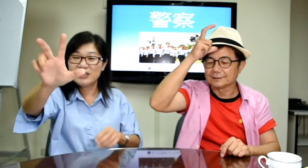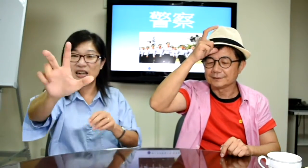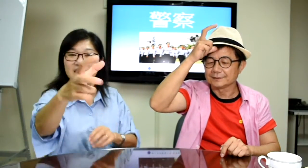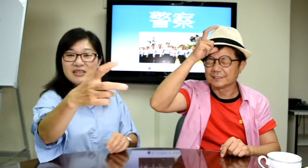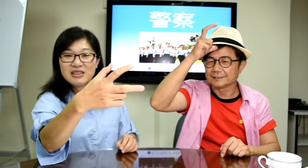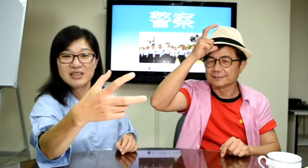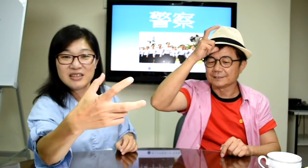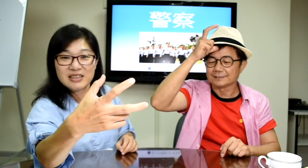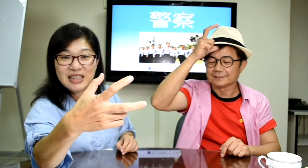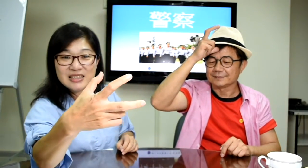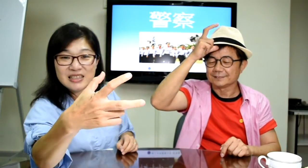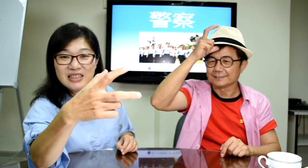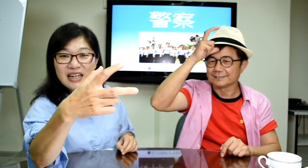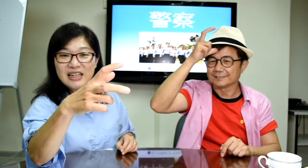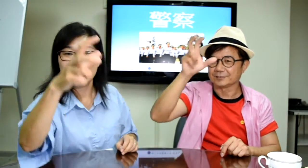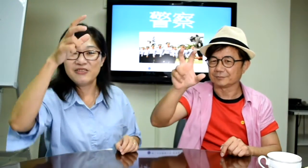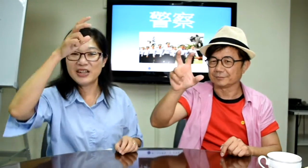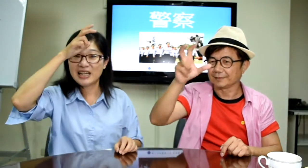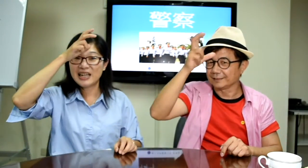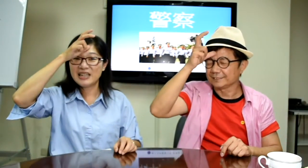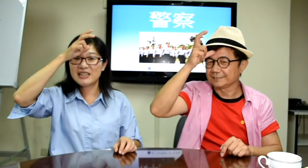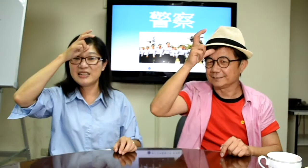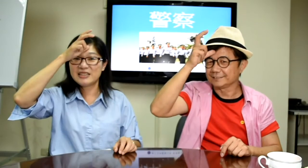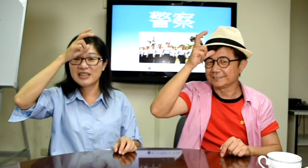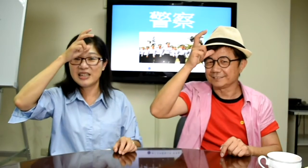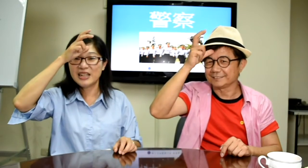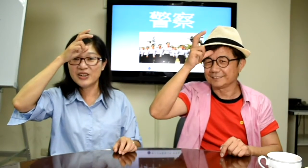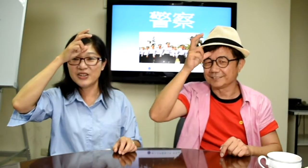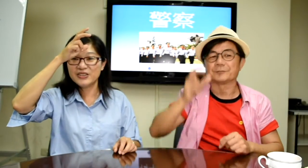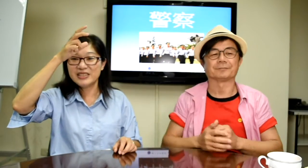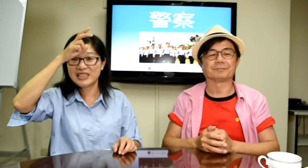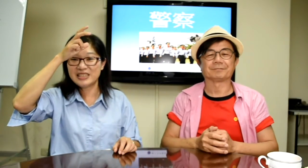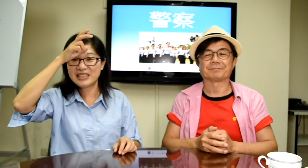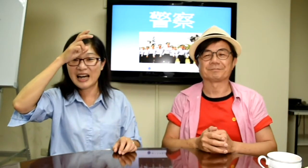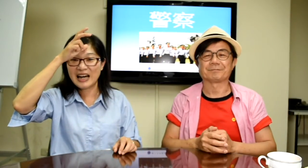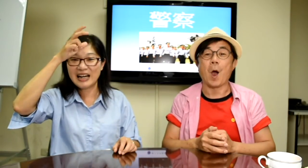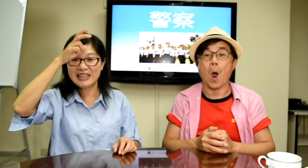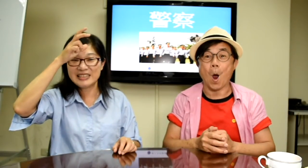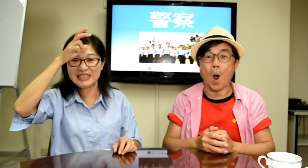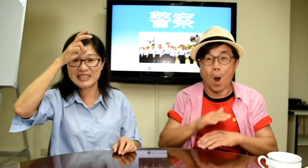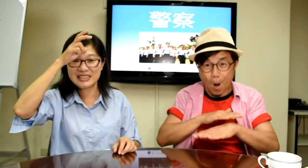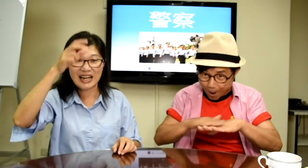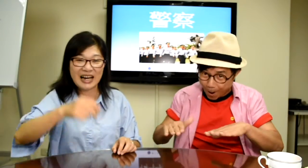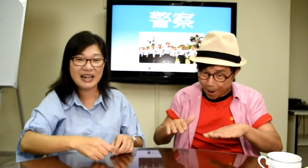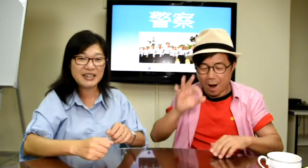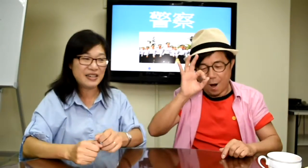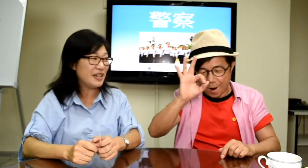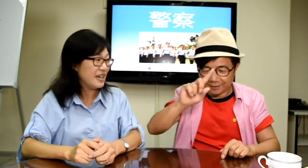好，这样子，哎，放在额头，警察，警察